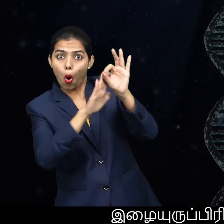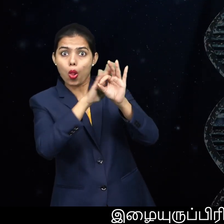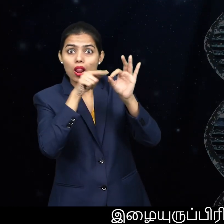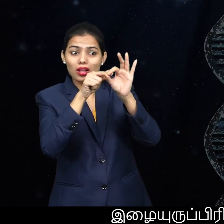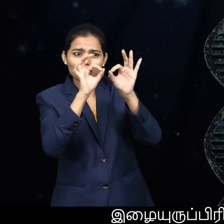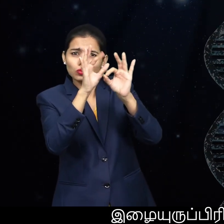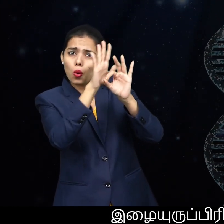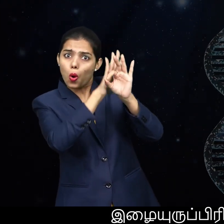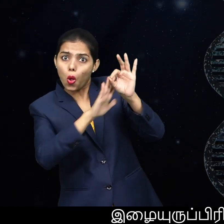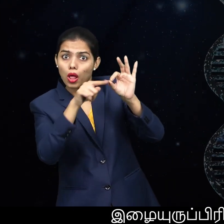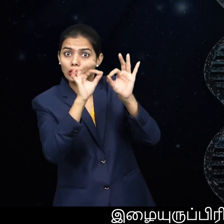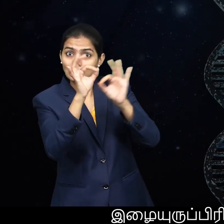நடைபெறுகிறது.